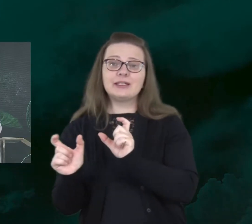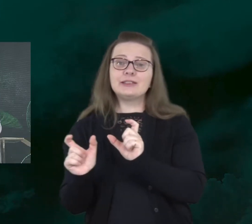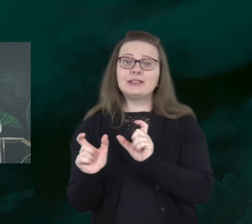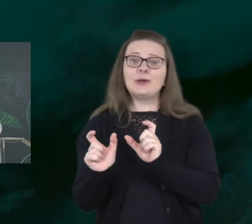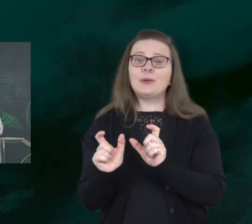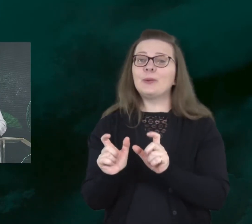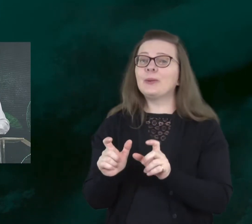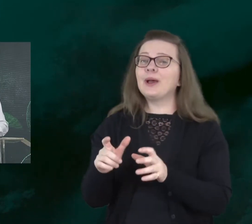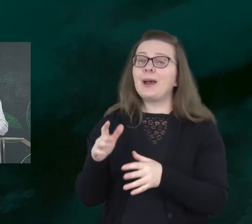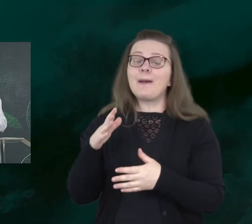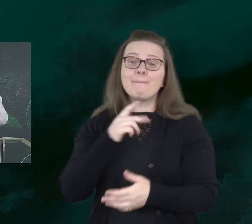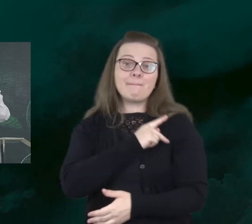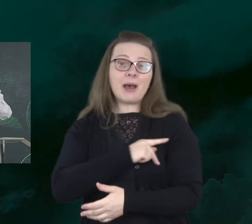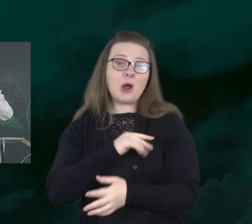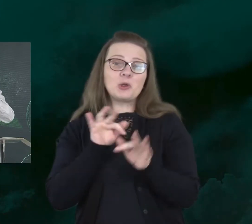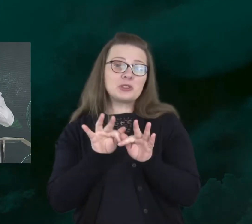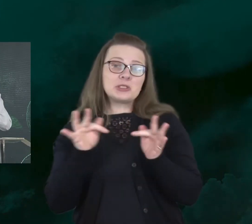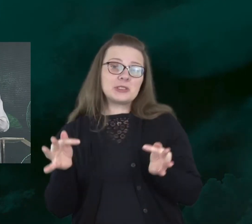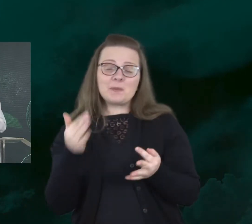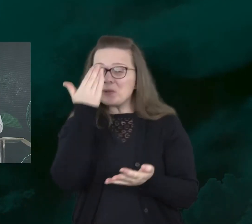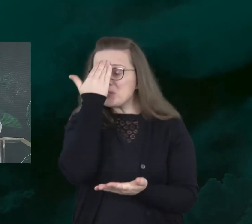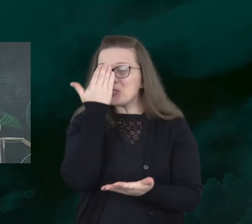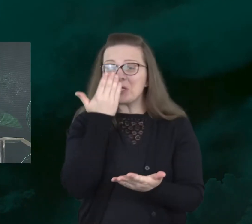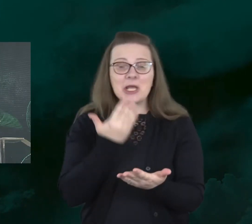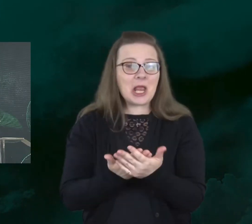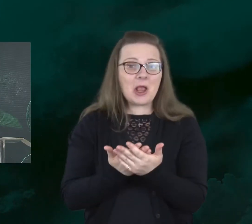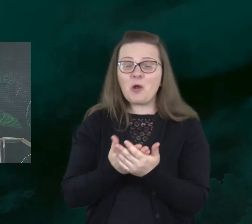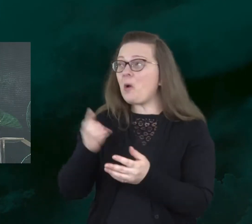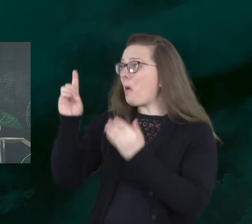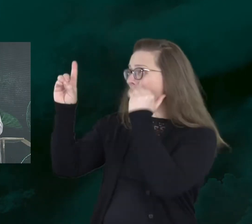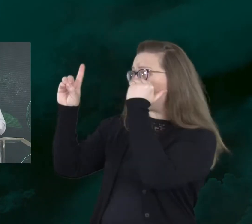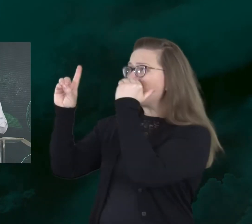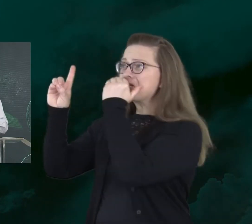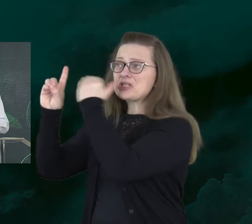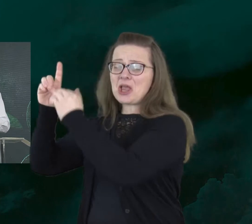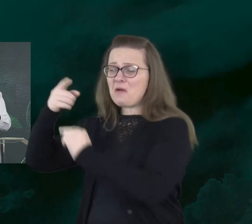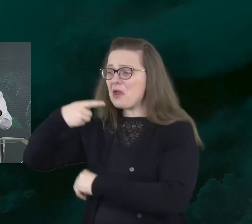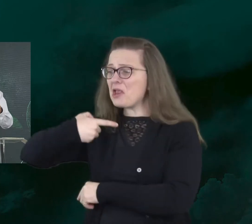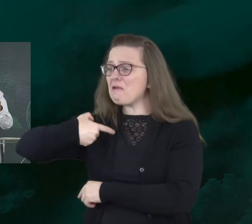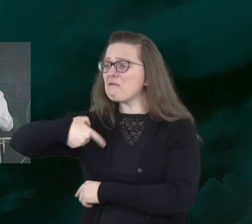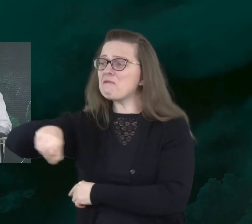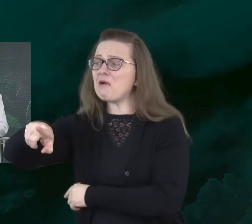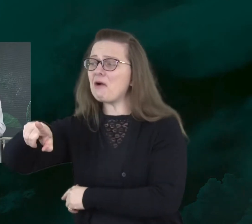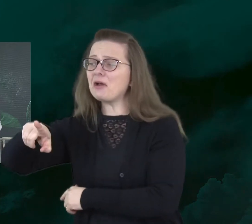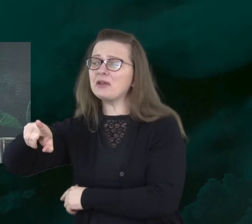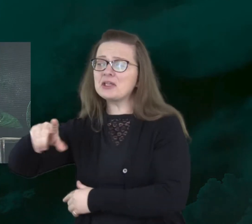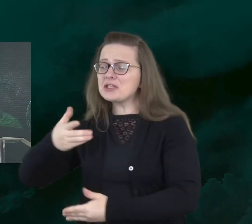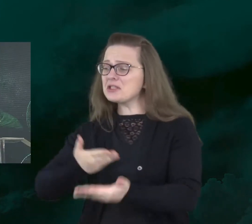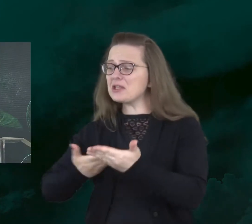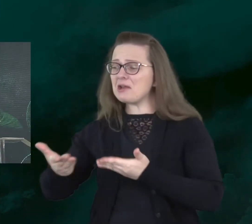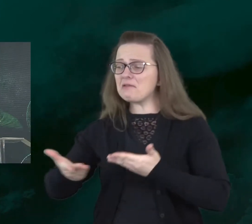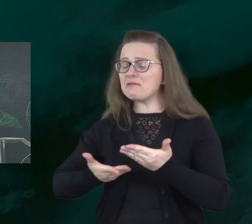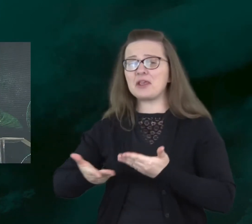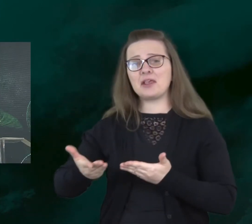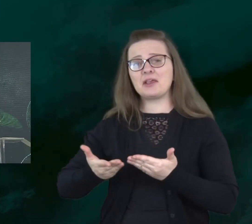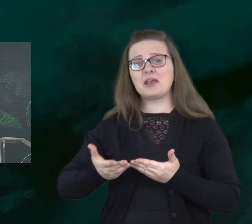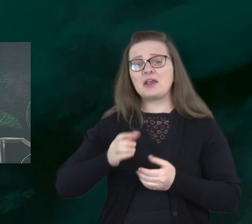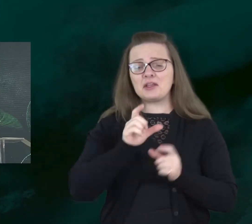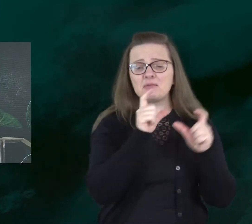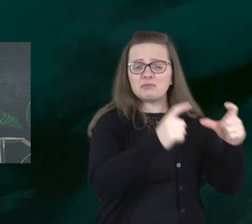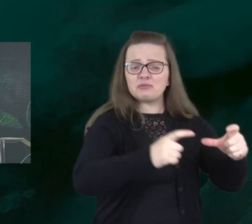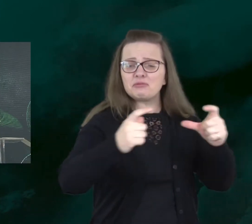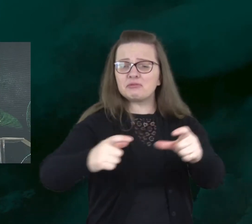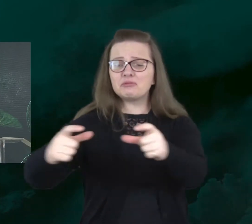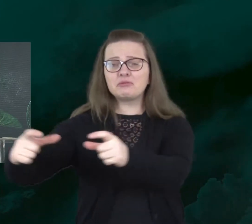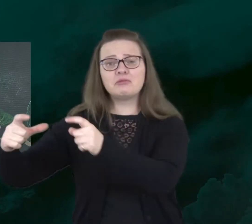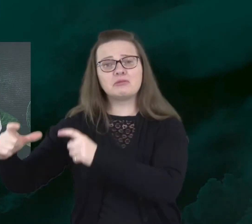eram apóstolos antes de mim, mas parti para as regiões da Arábia e voltei outra vez para